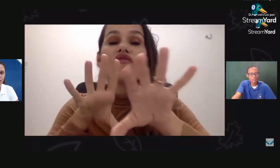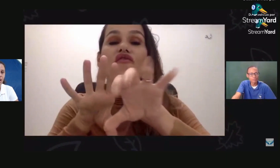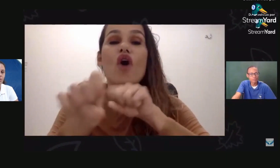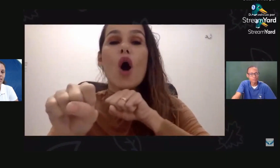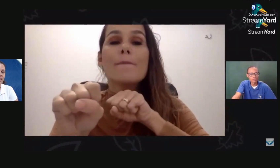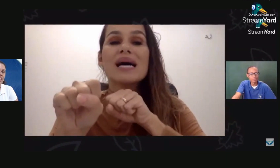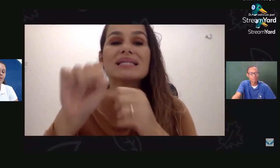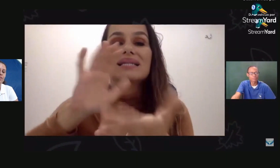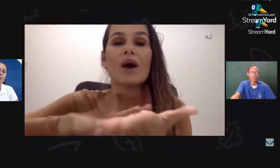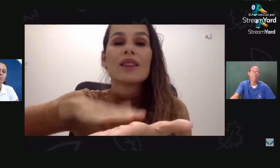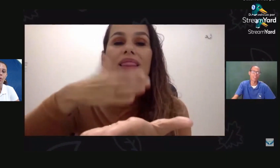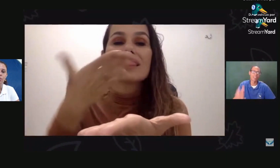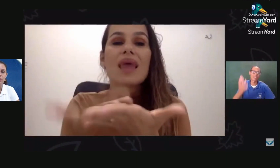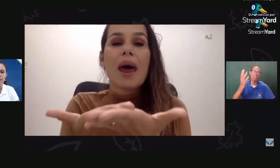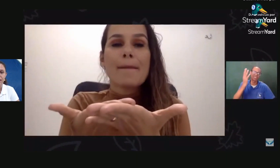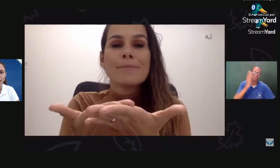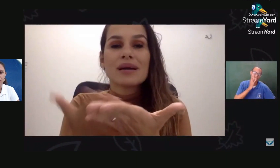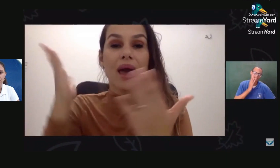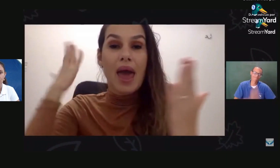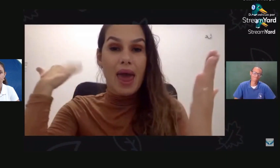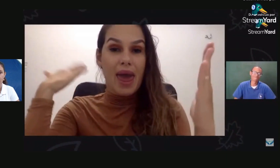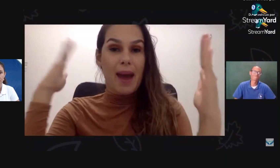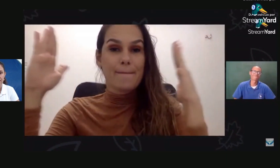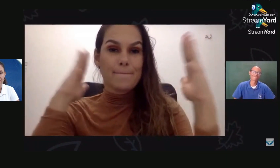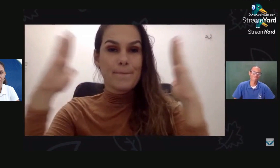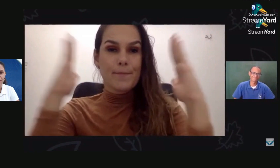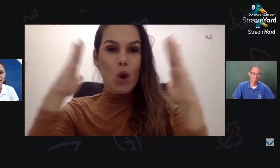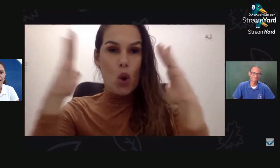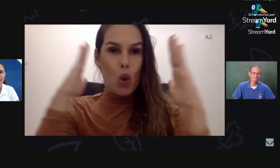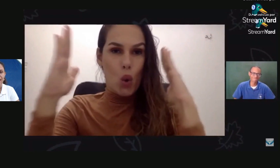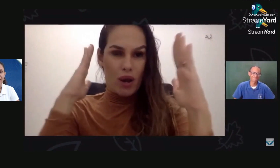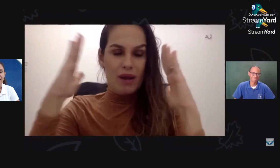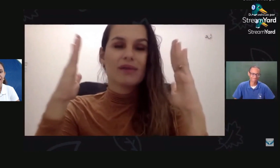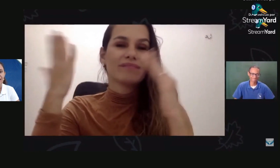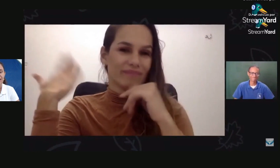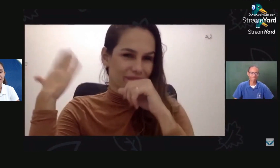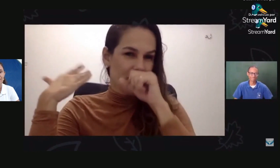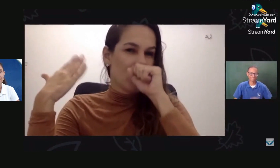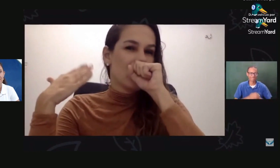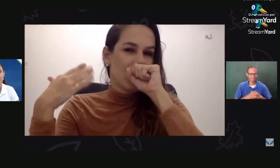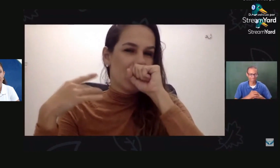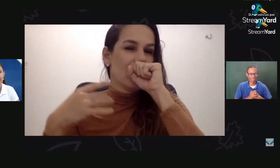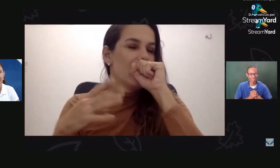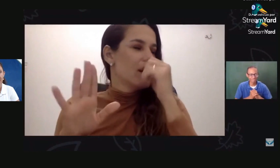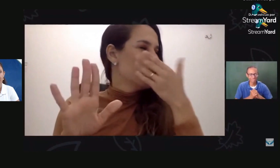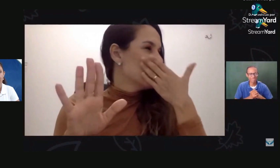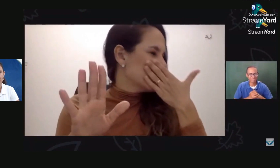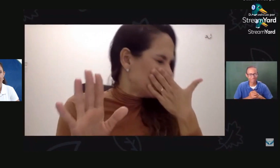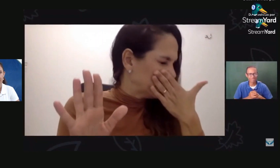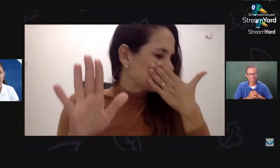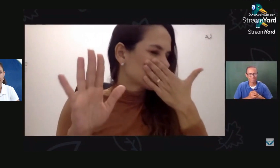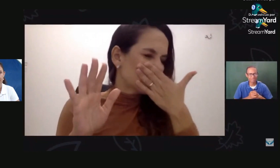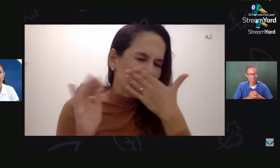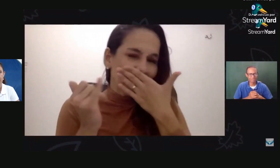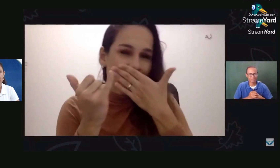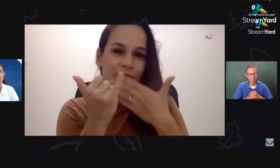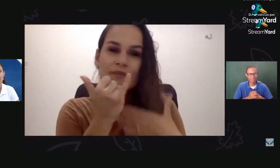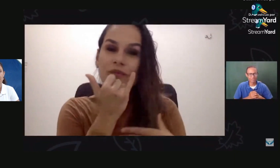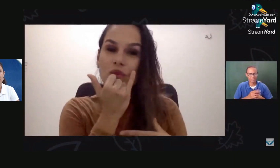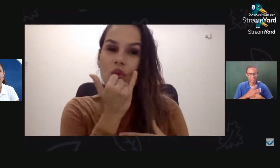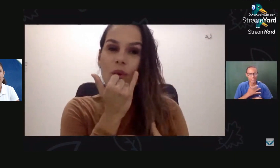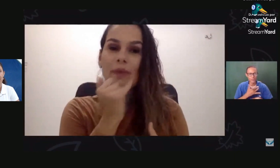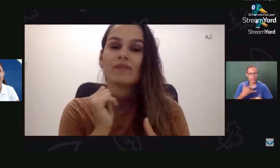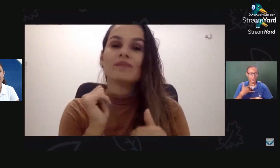vi, Reginaldo, é que haviam poucos intérpretes com formação, né? Era minoritário.